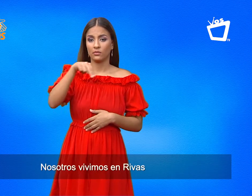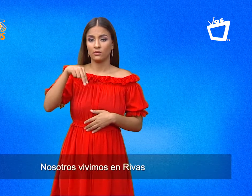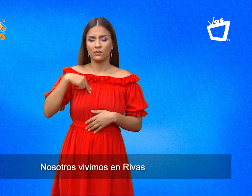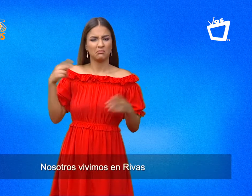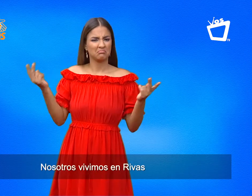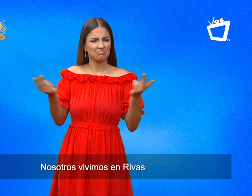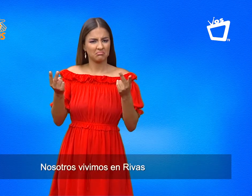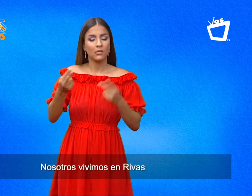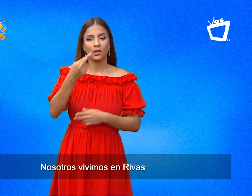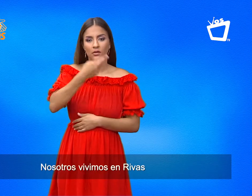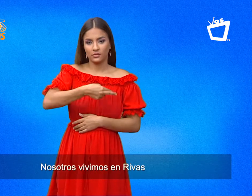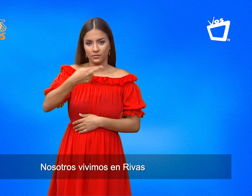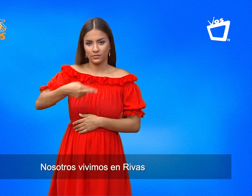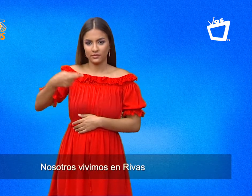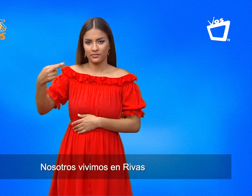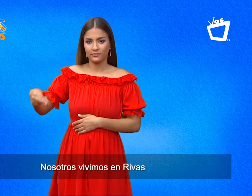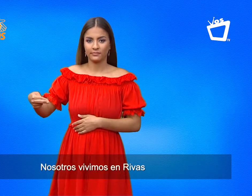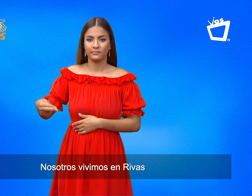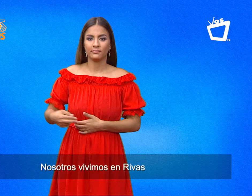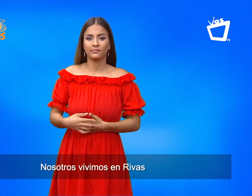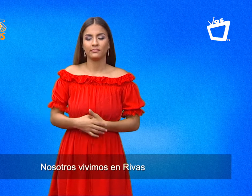nosotros vivimos arribas